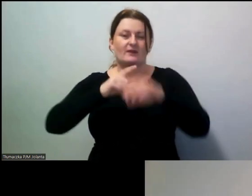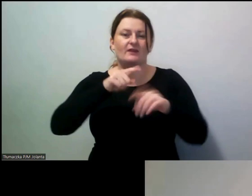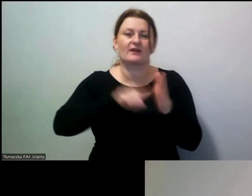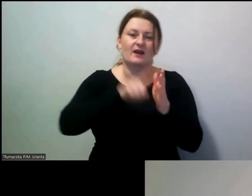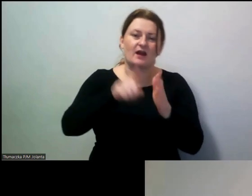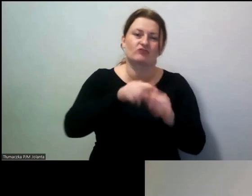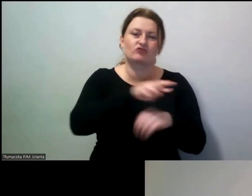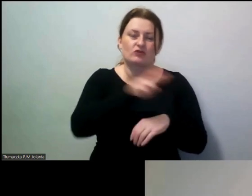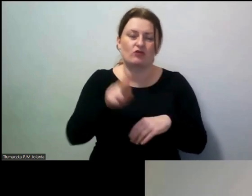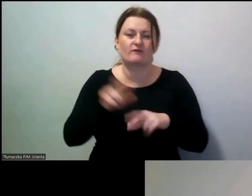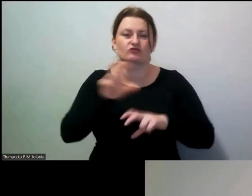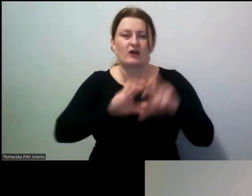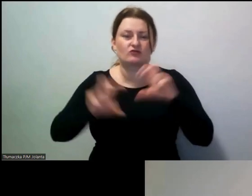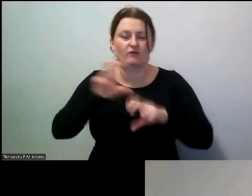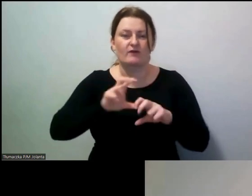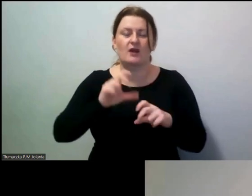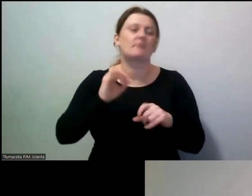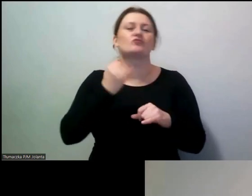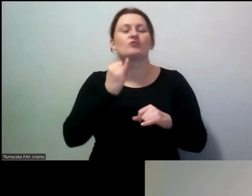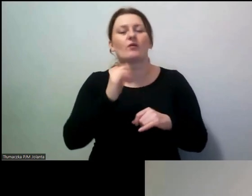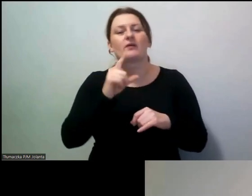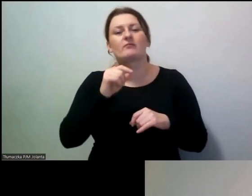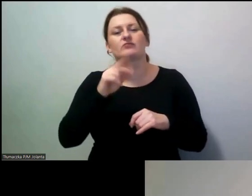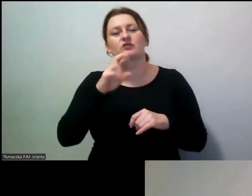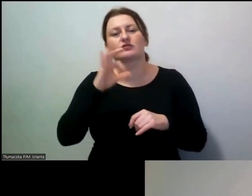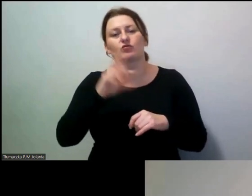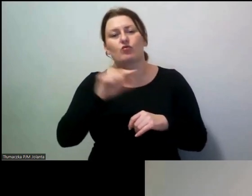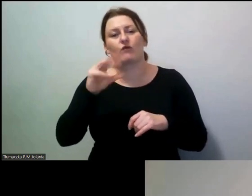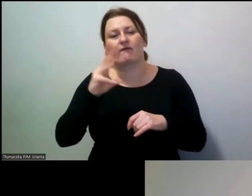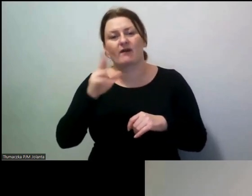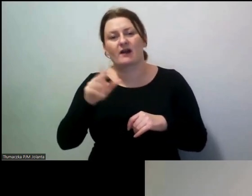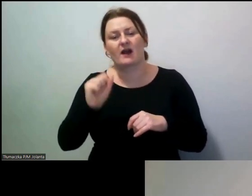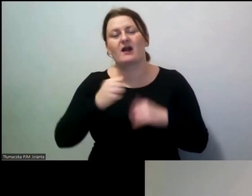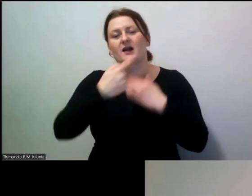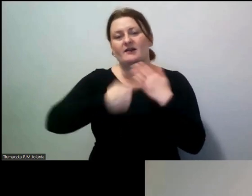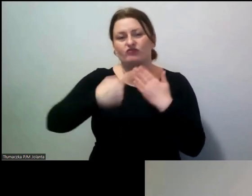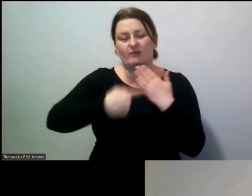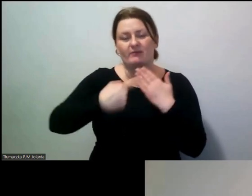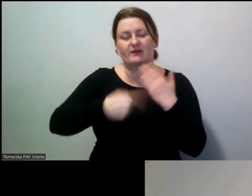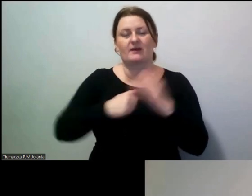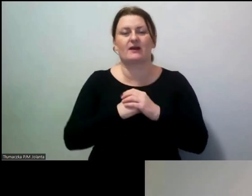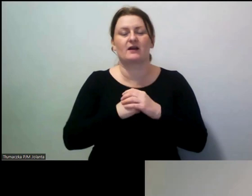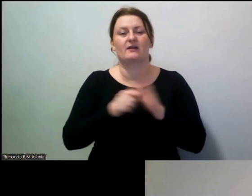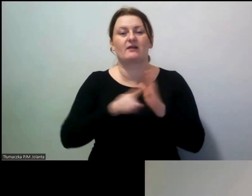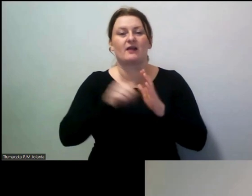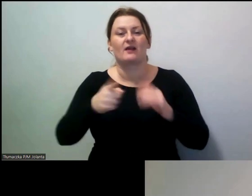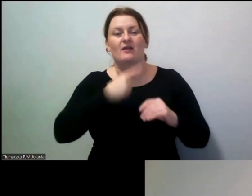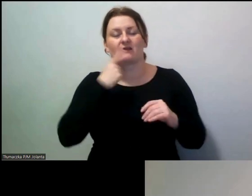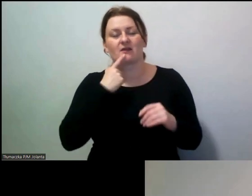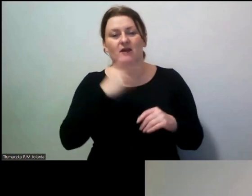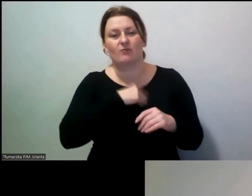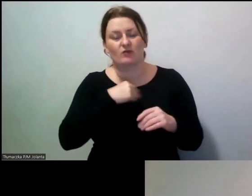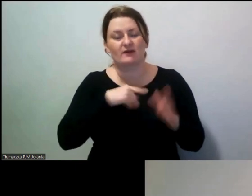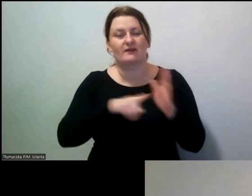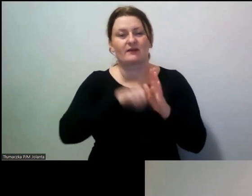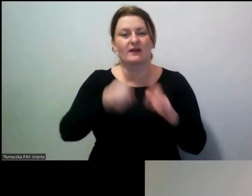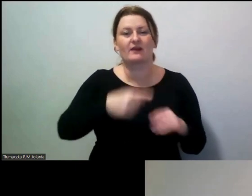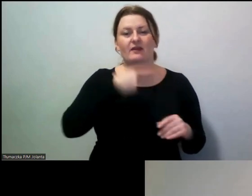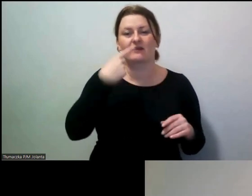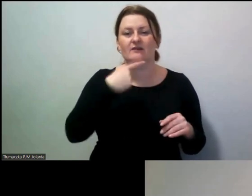rzeczownika, czasownika, przymiotnika, przysłówka i liczebnika, dla języka polskiego i dla